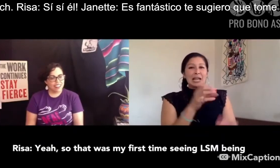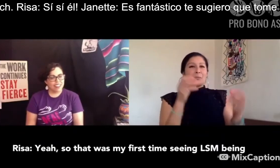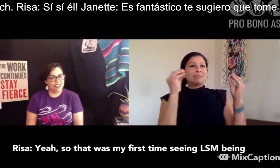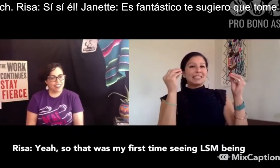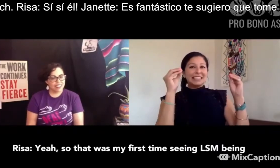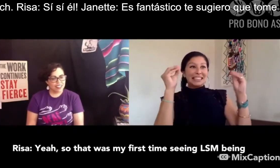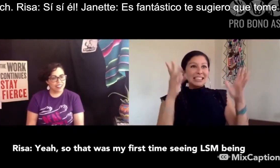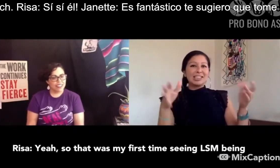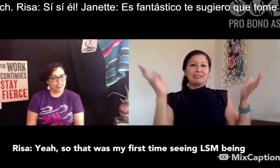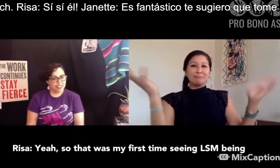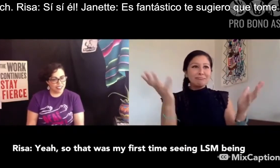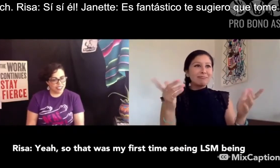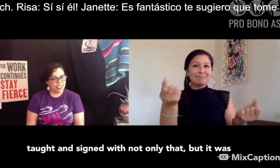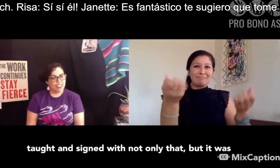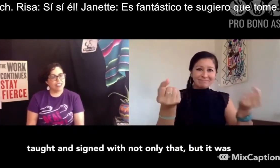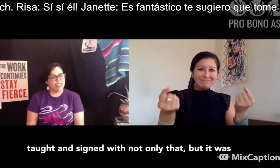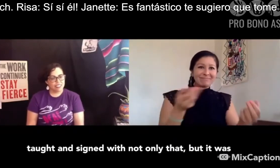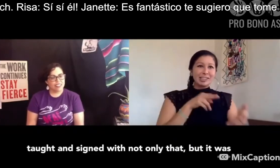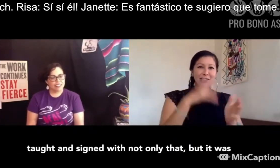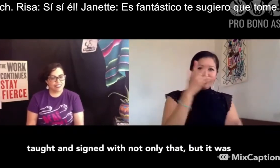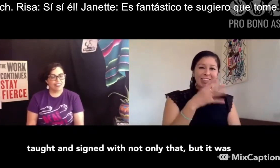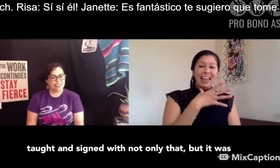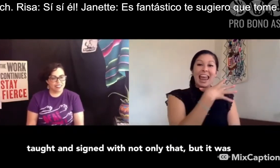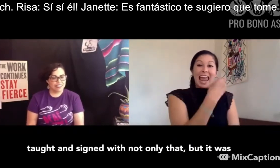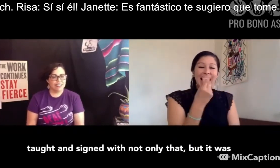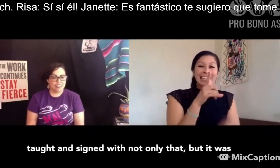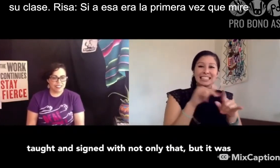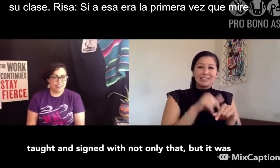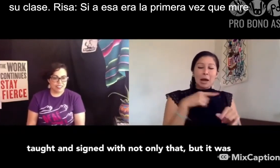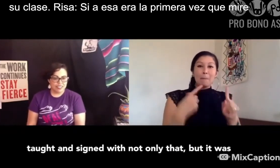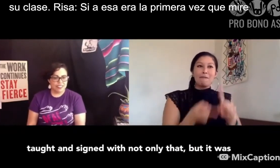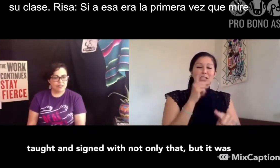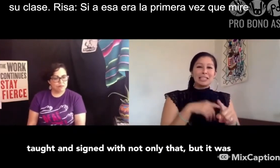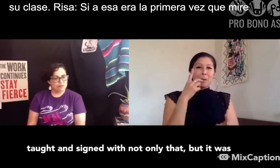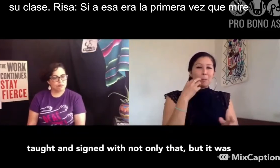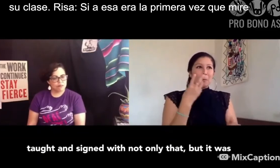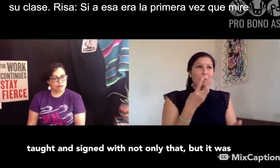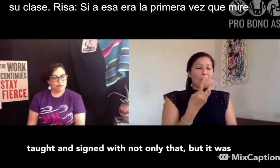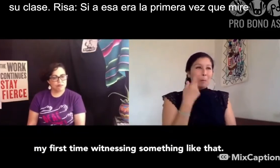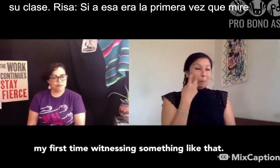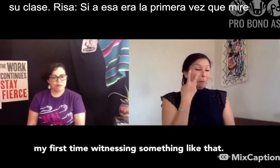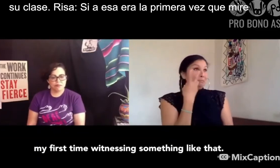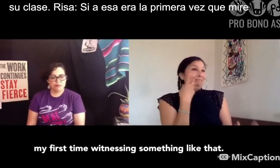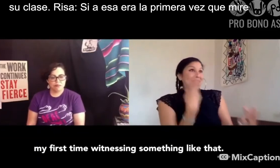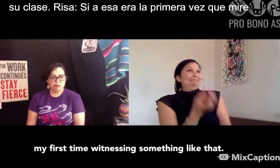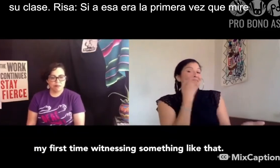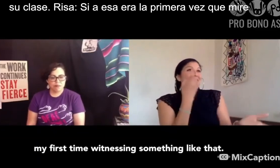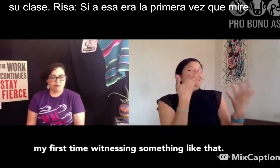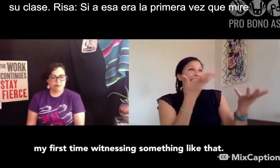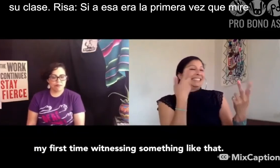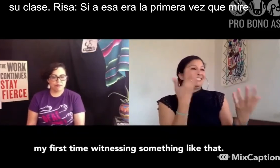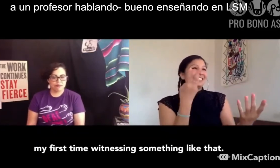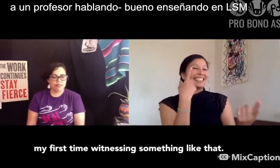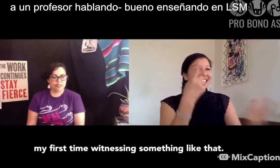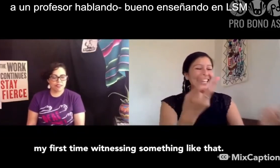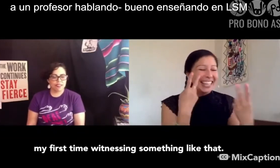Sí, él. Es fantástico. Te sugiero que tomes su clase. Sí, esa era la primera vez